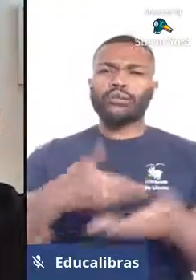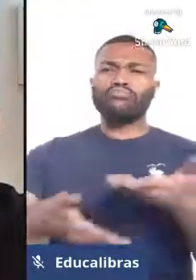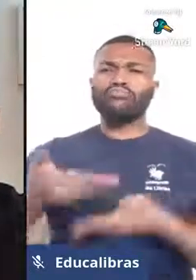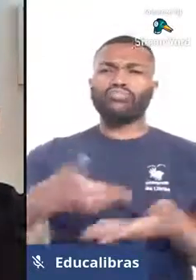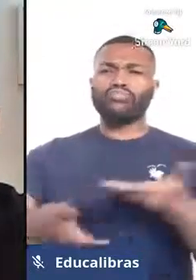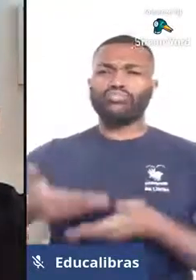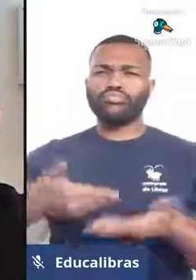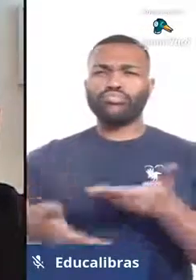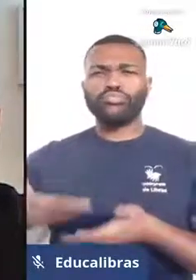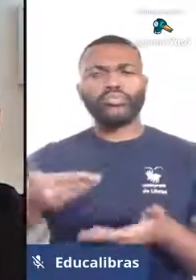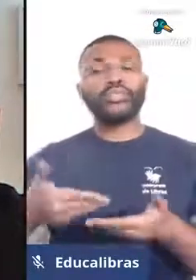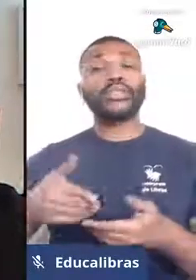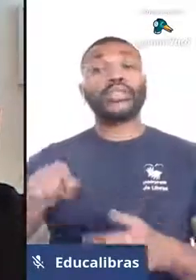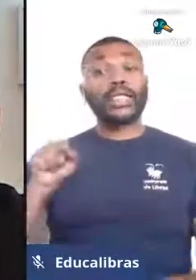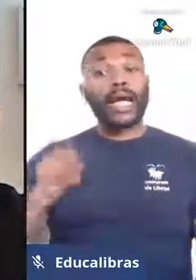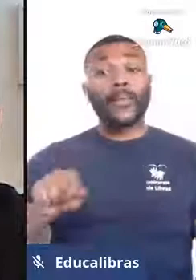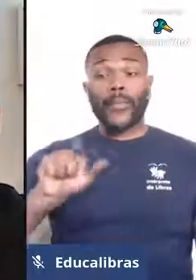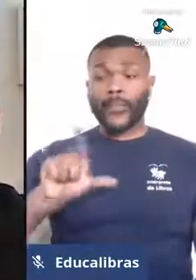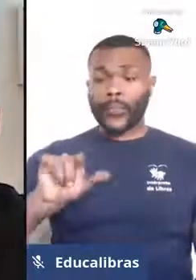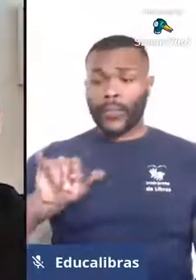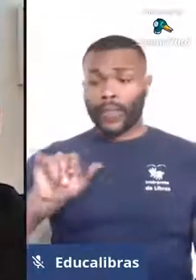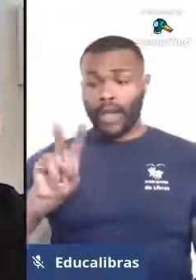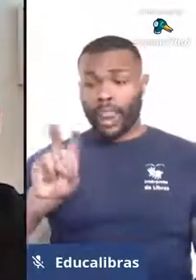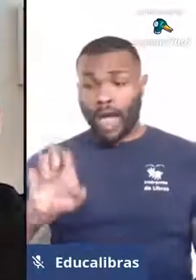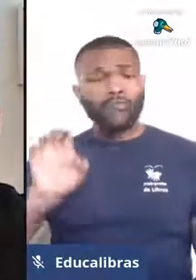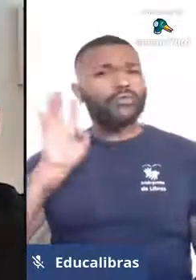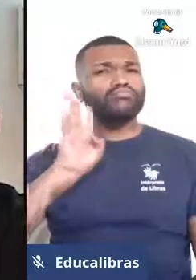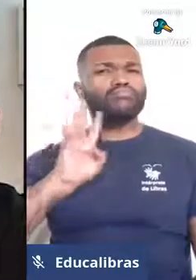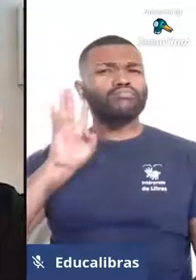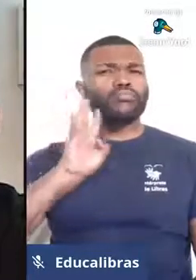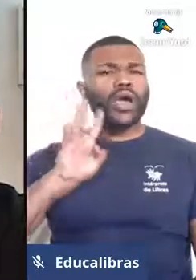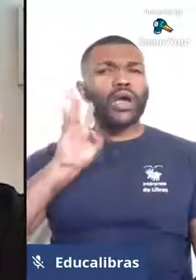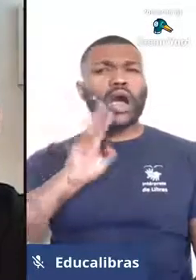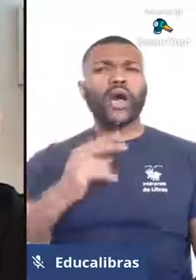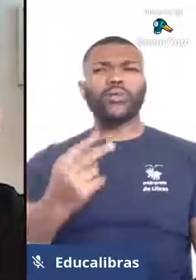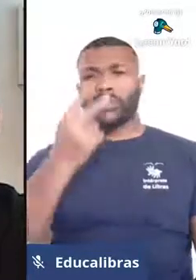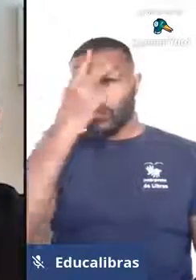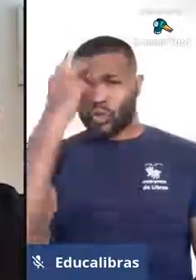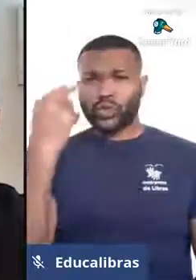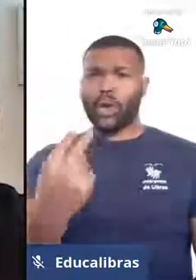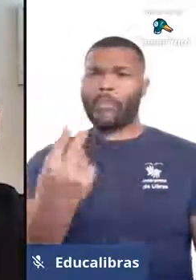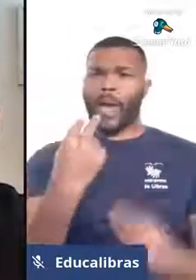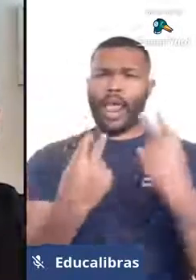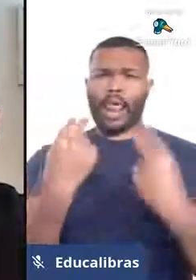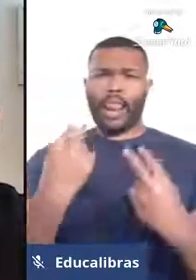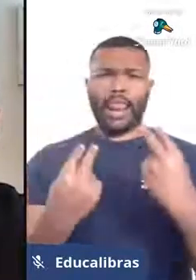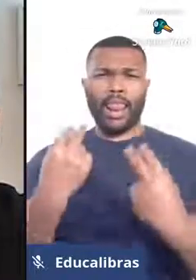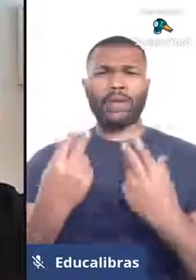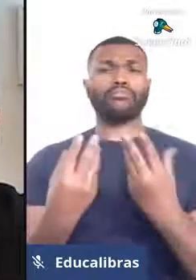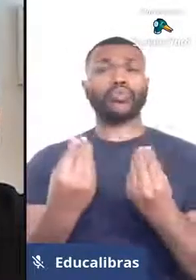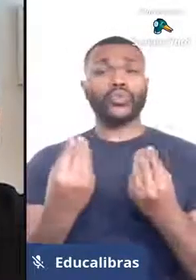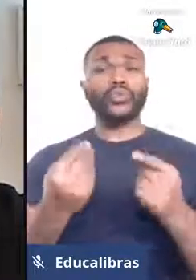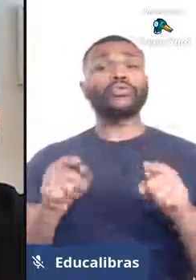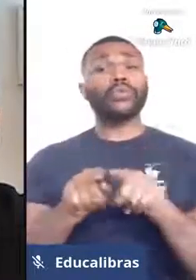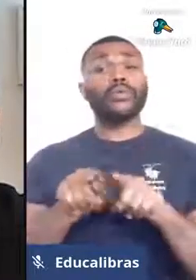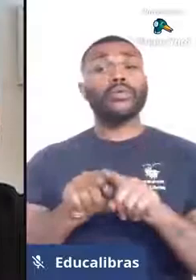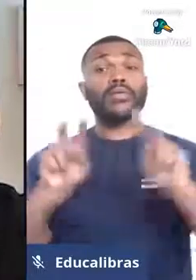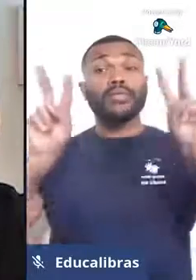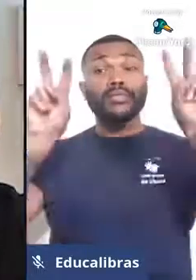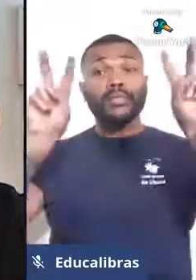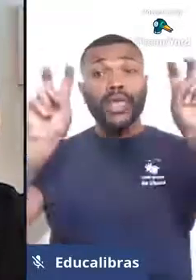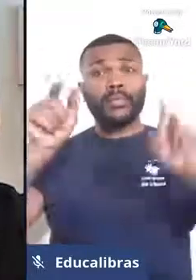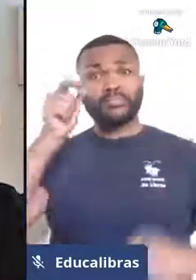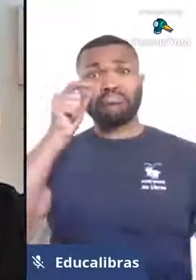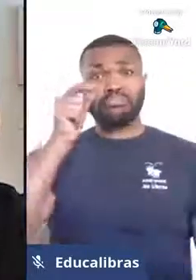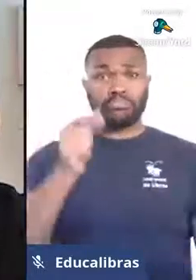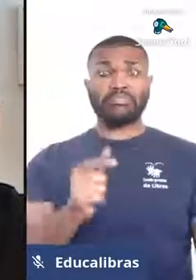sendo muito boas, muito legais, uma boa audiência, temas muito interessantes, e a gente